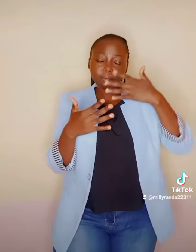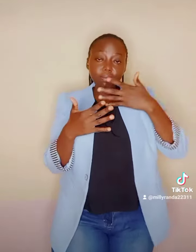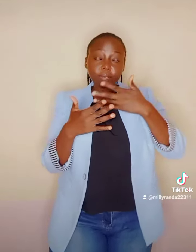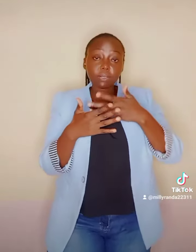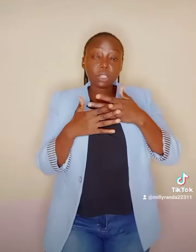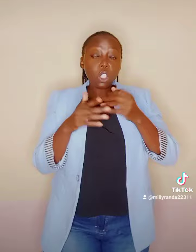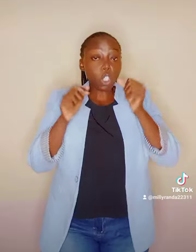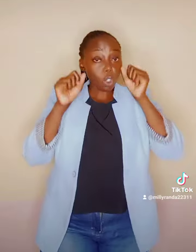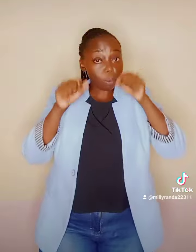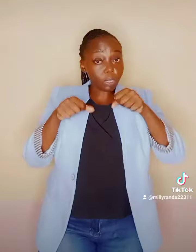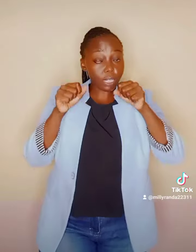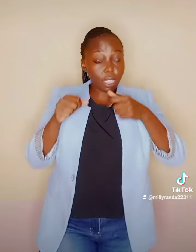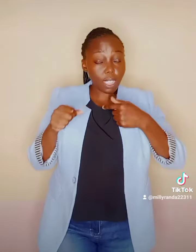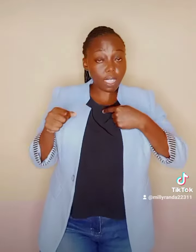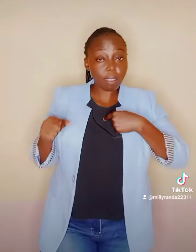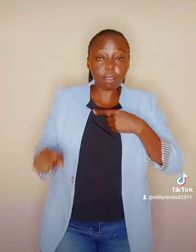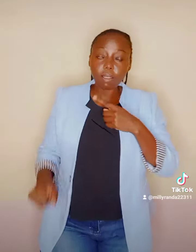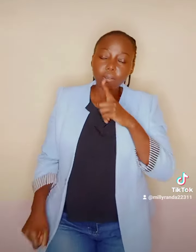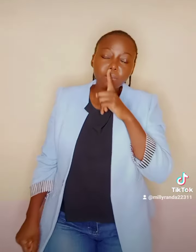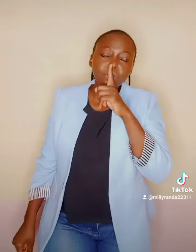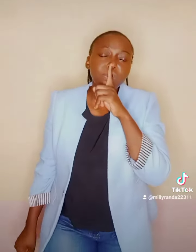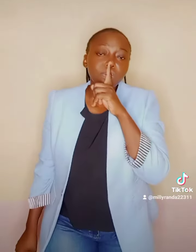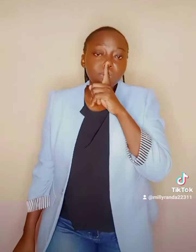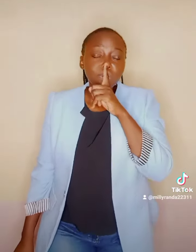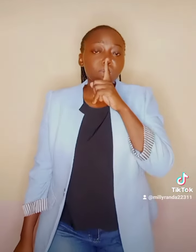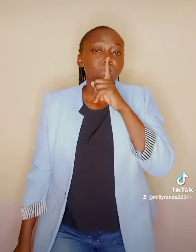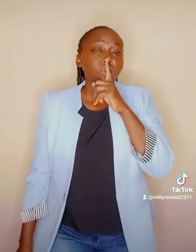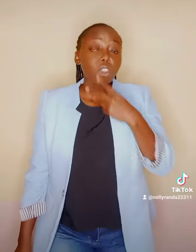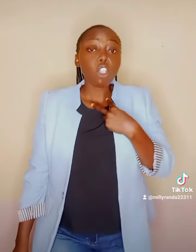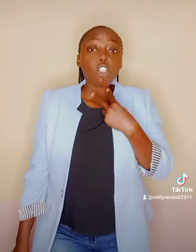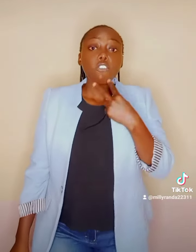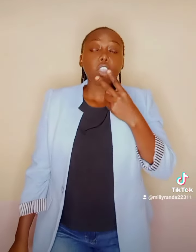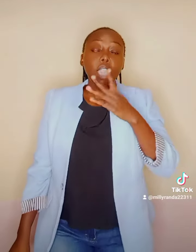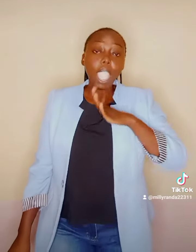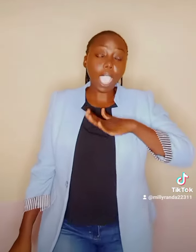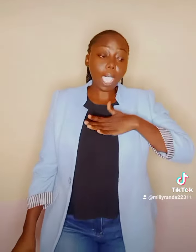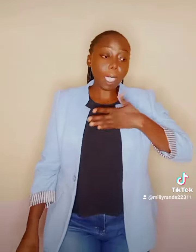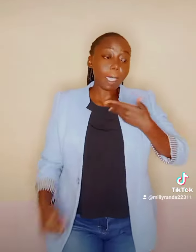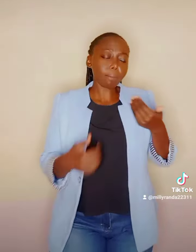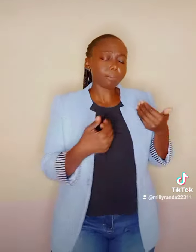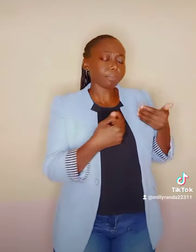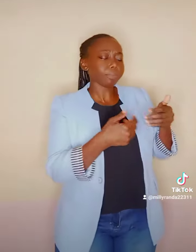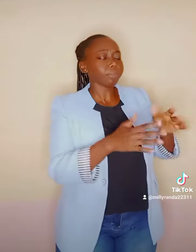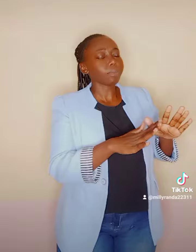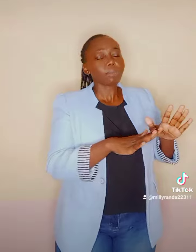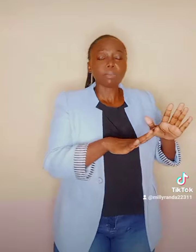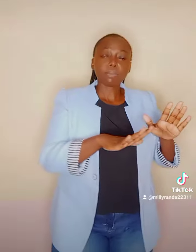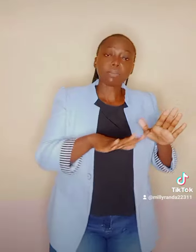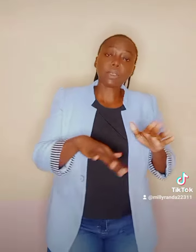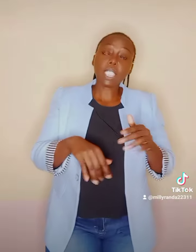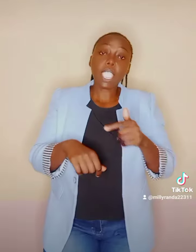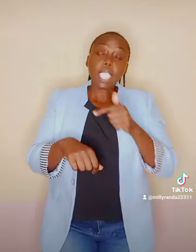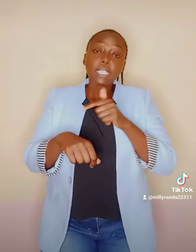utapofika, nitanyamaza kimya. Sauti yangu itatoweka,